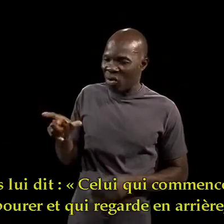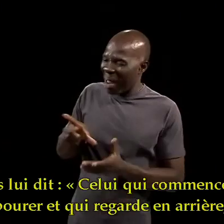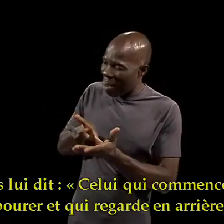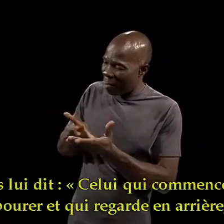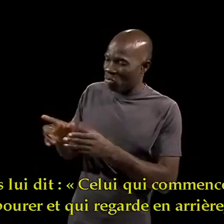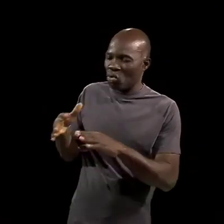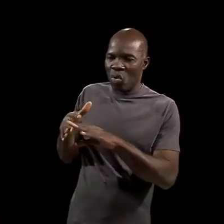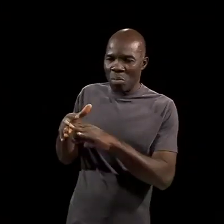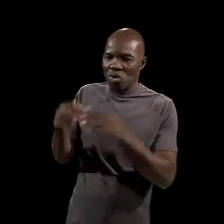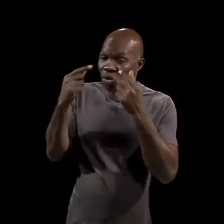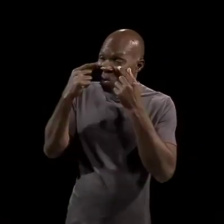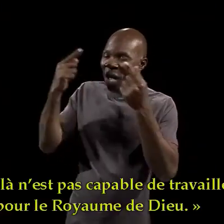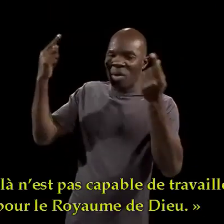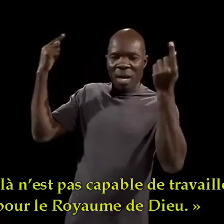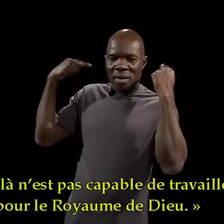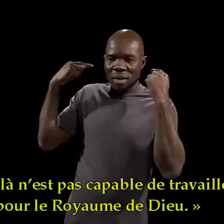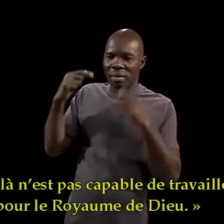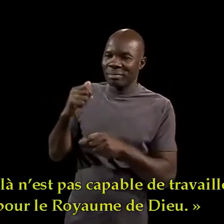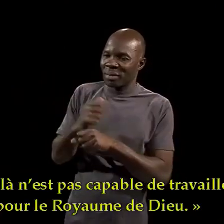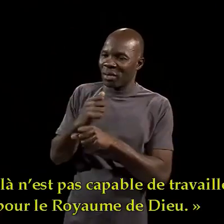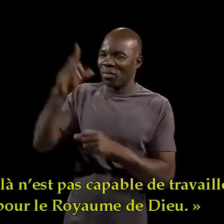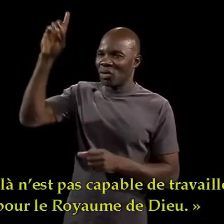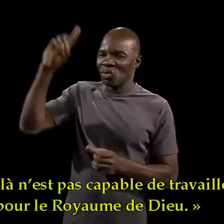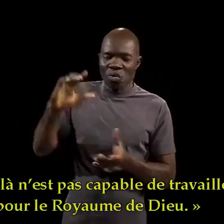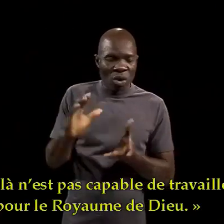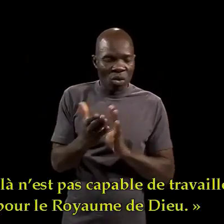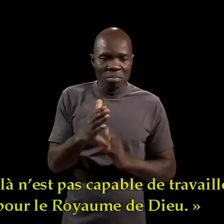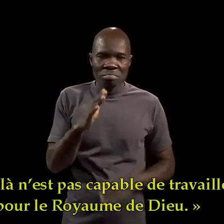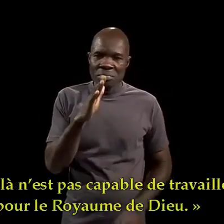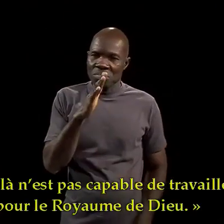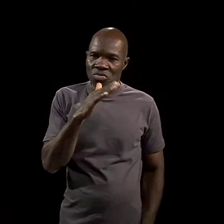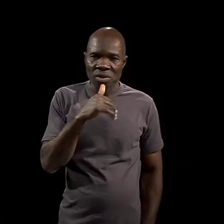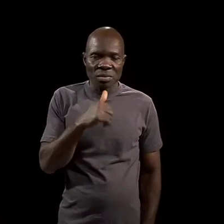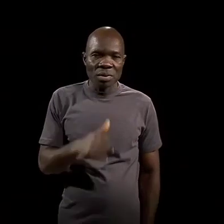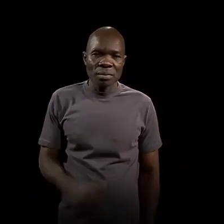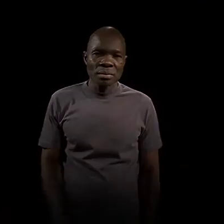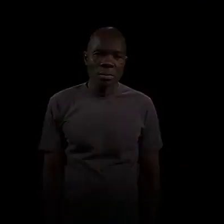commence à labourer et qui regarde en arrière, celui-là n'est pas capable de travailler pour le royaume de Dieu.